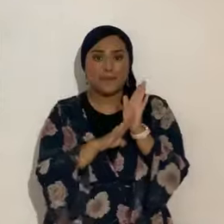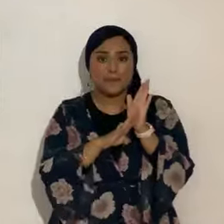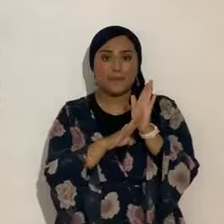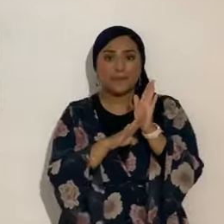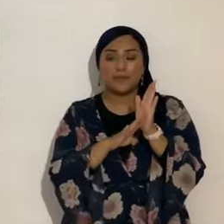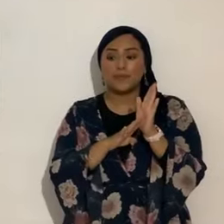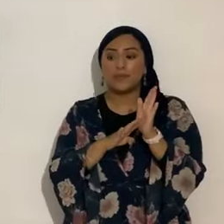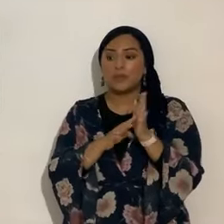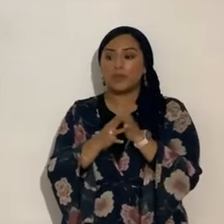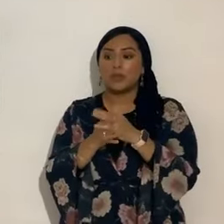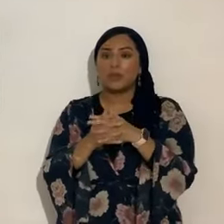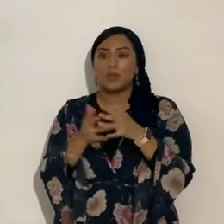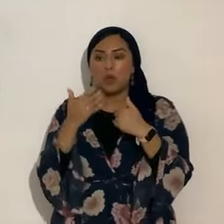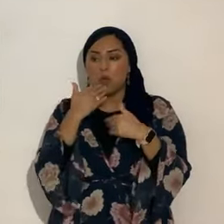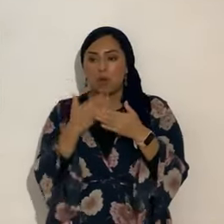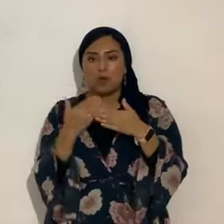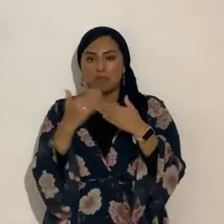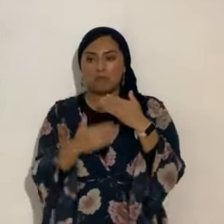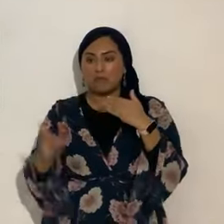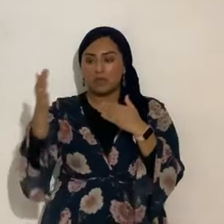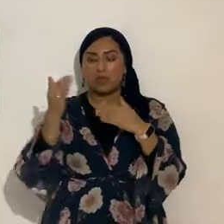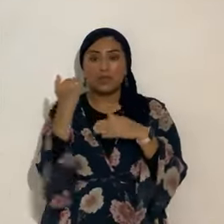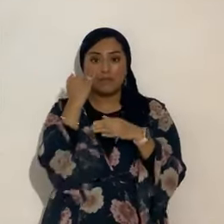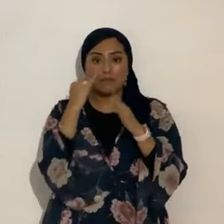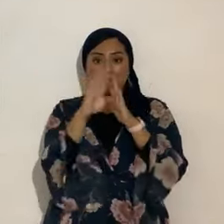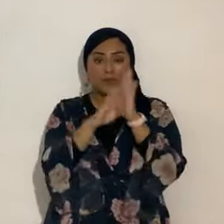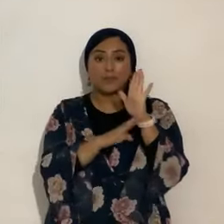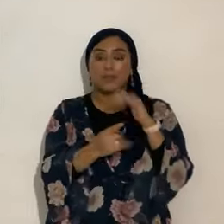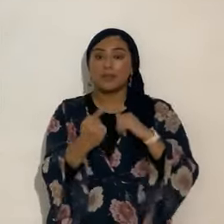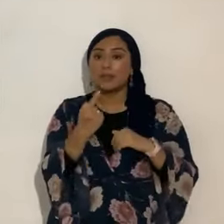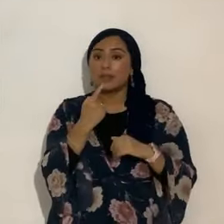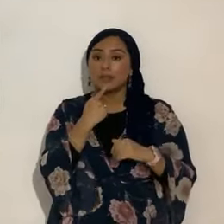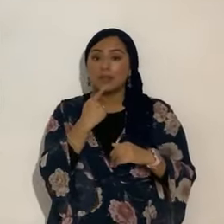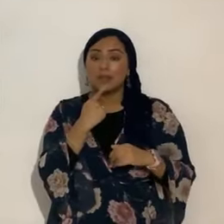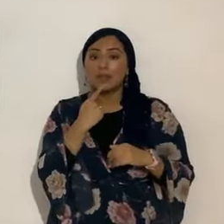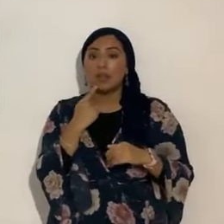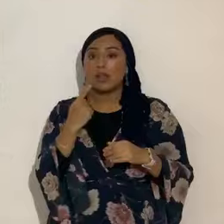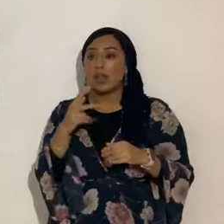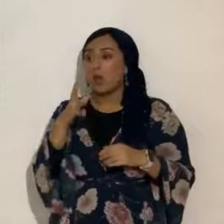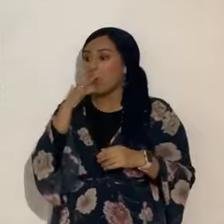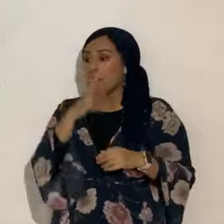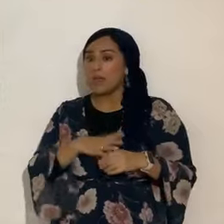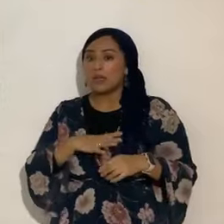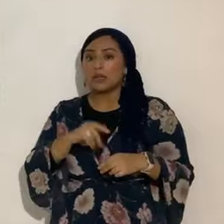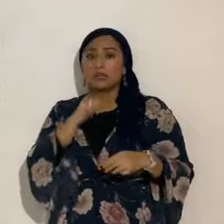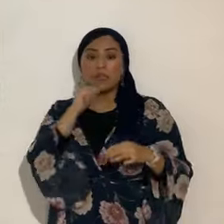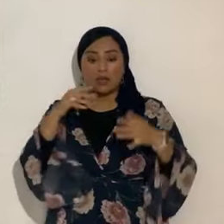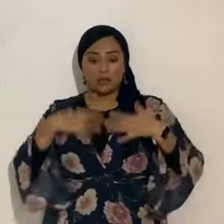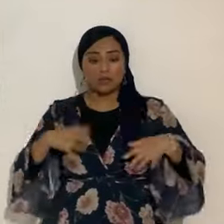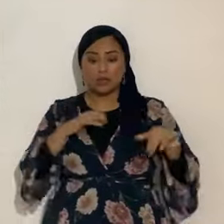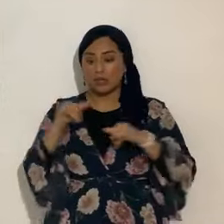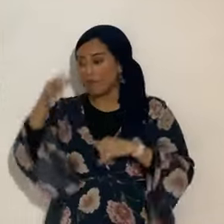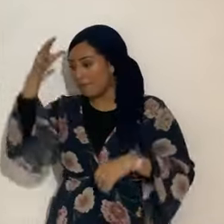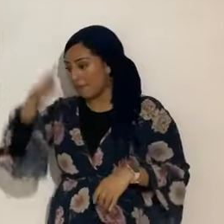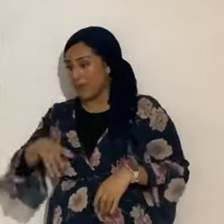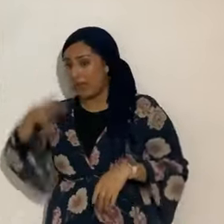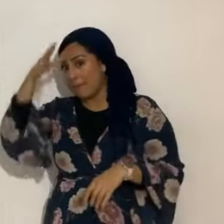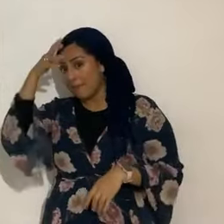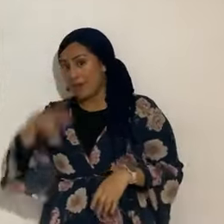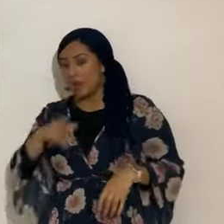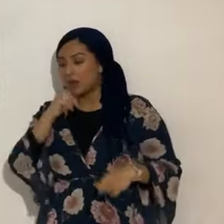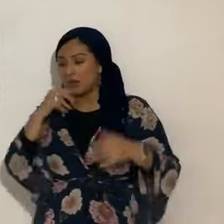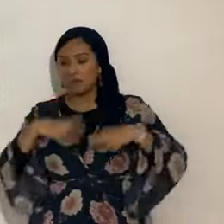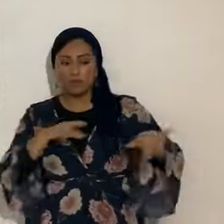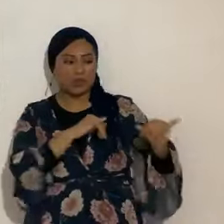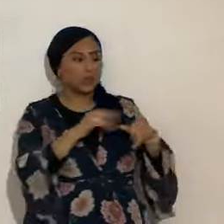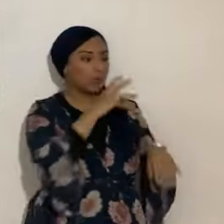entonces nos va muy bien. Si la Biblia dice que la mujer no vista como varón y el varón no vista como mujer,